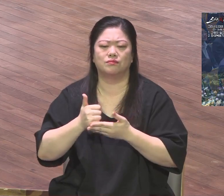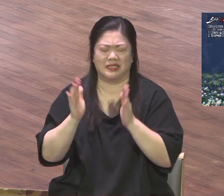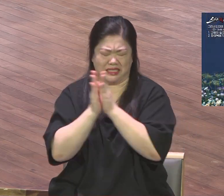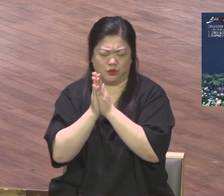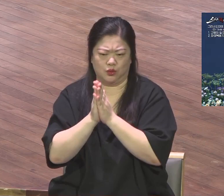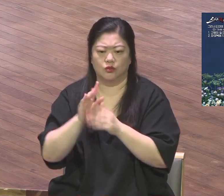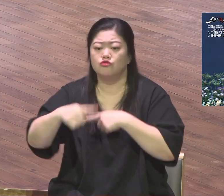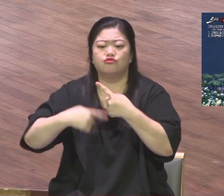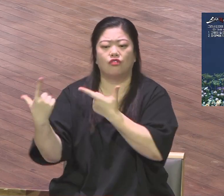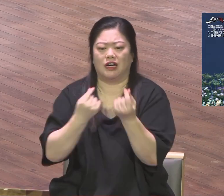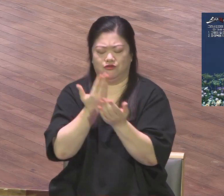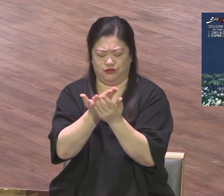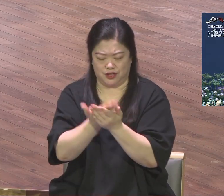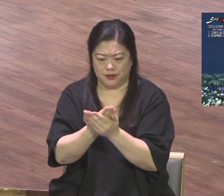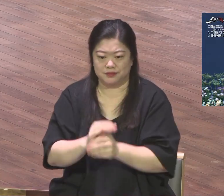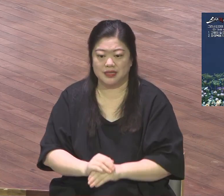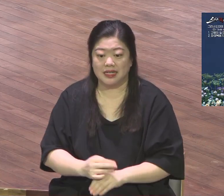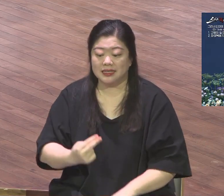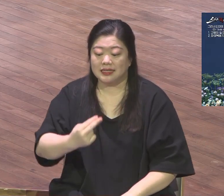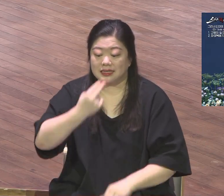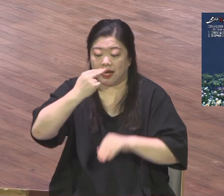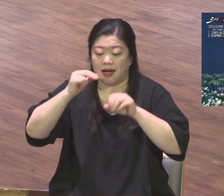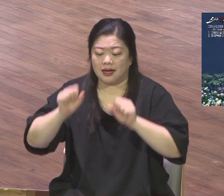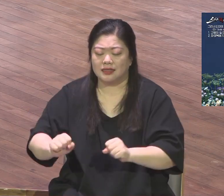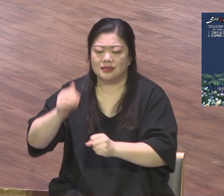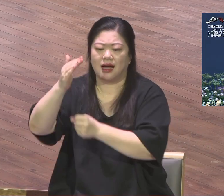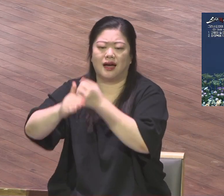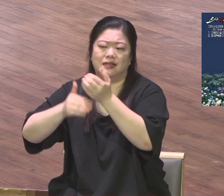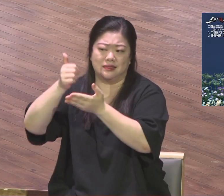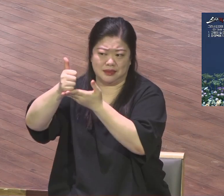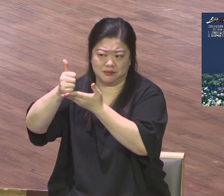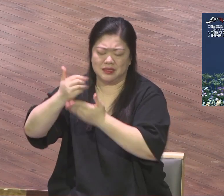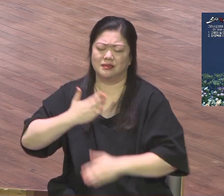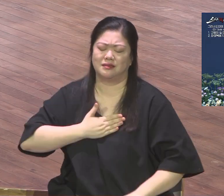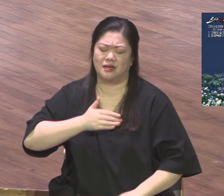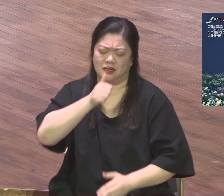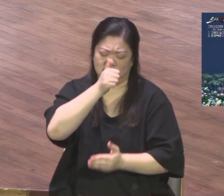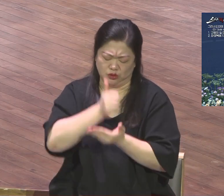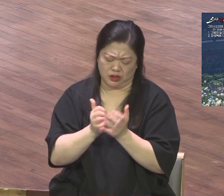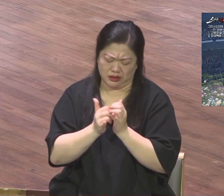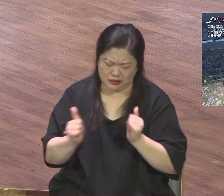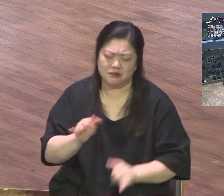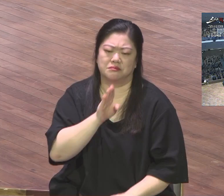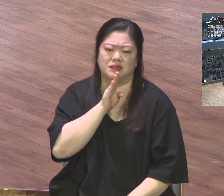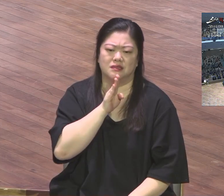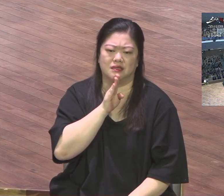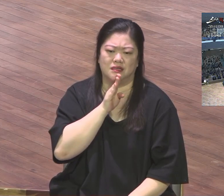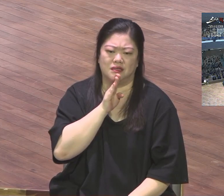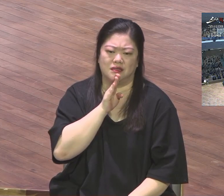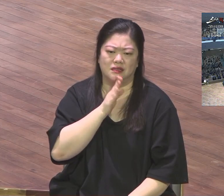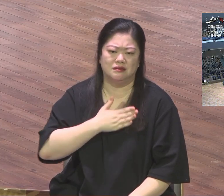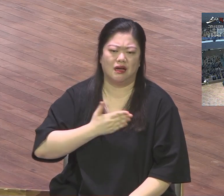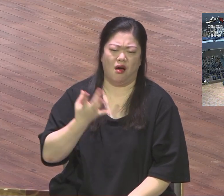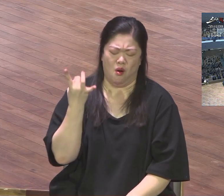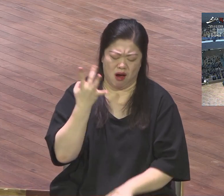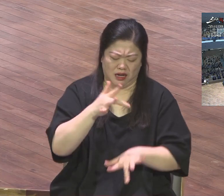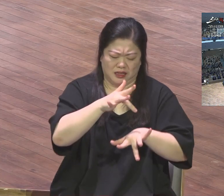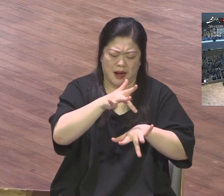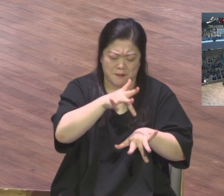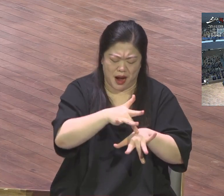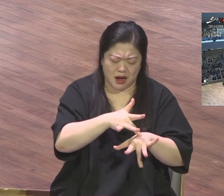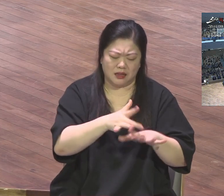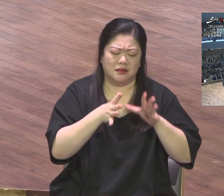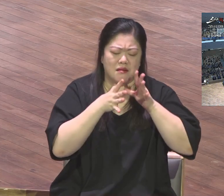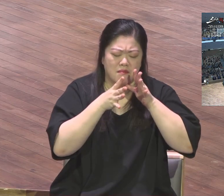보세요. 살아계신 하나님, 저는 죄인입니다. 마귀에게 속아서 하나님을